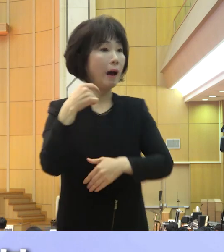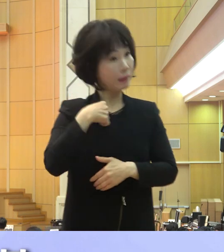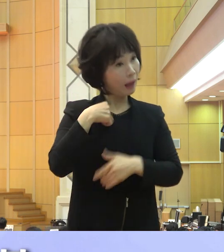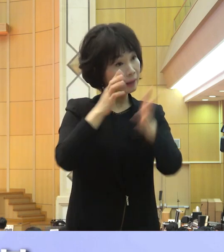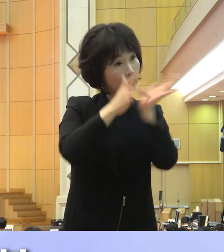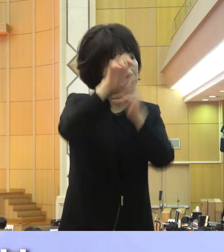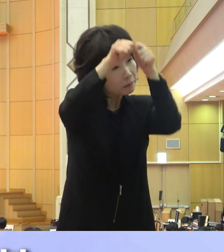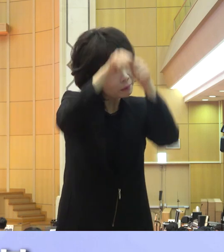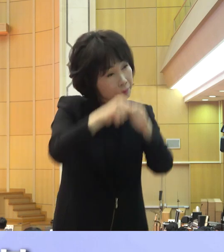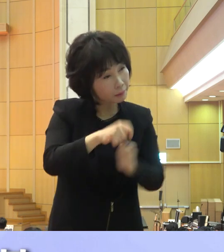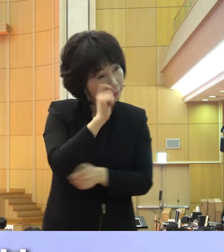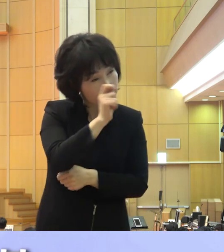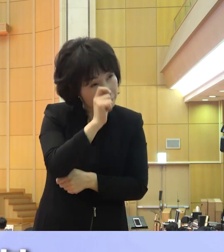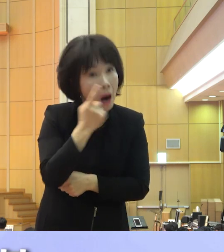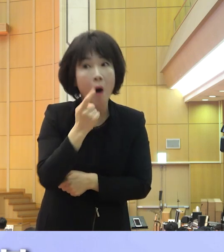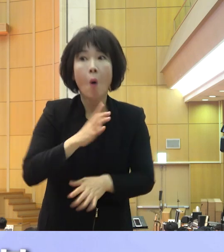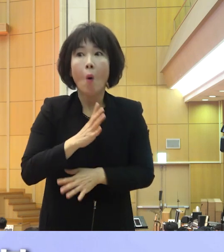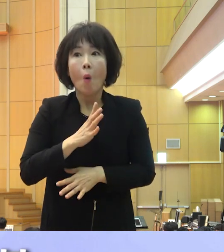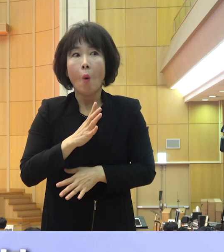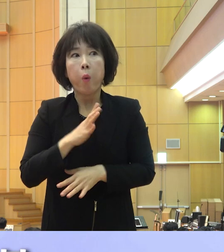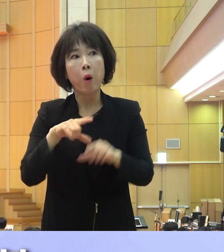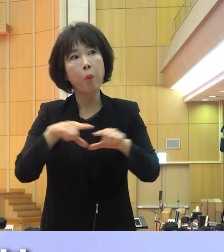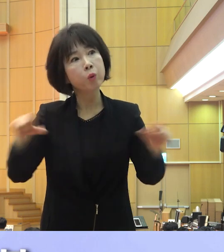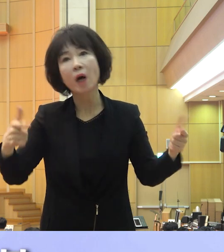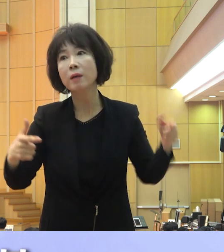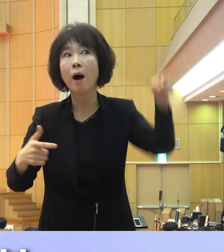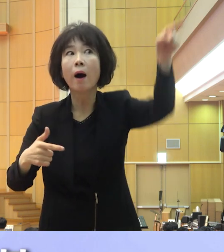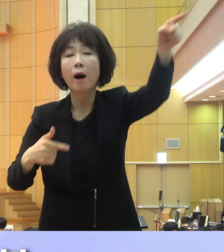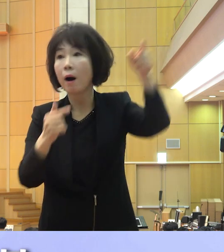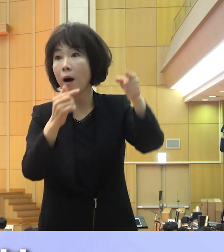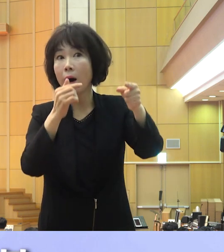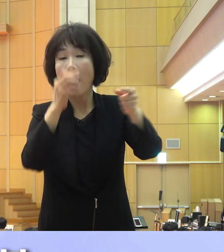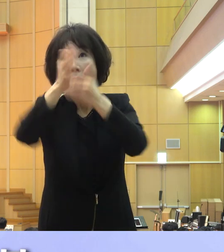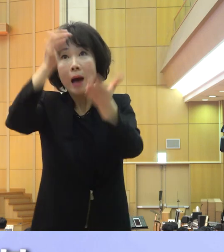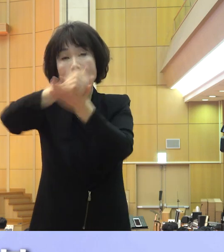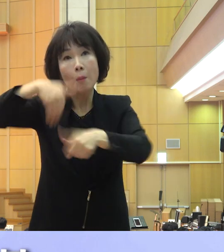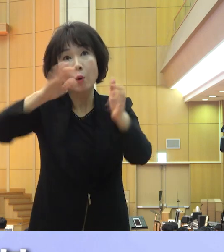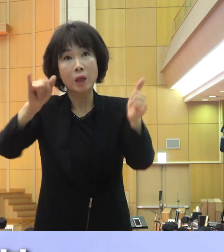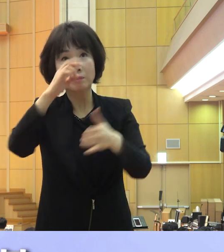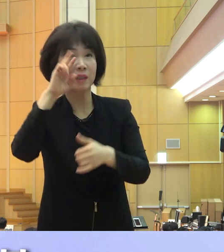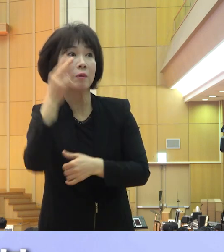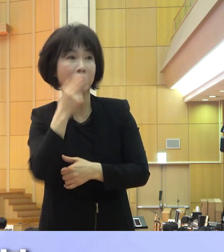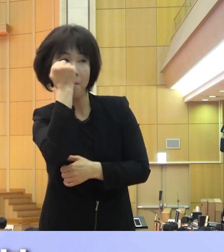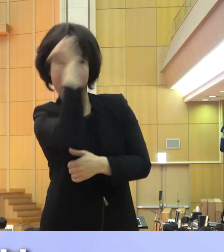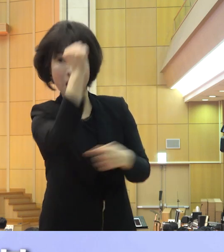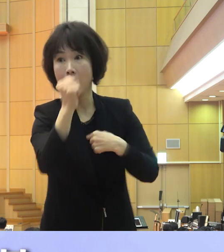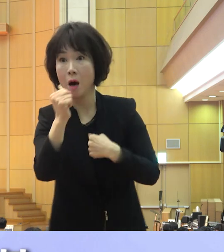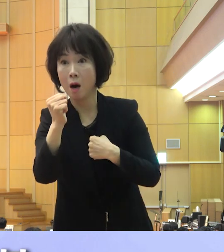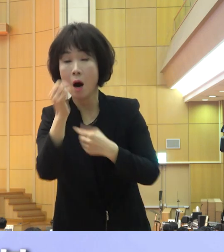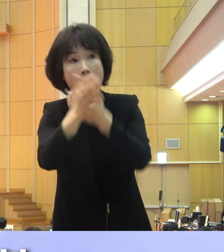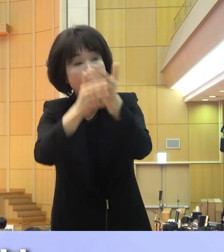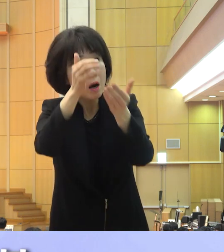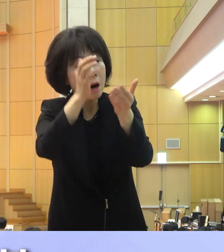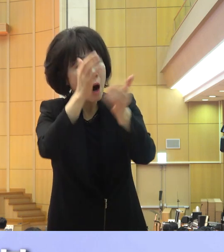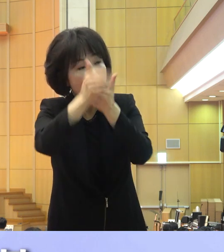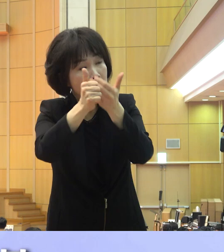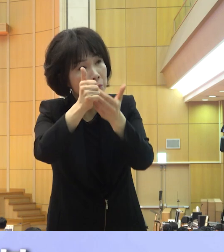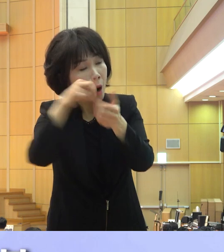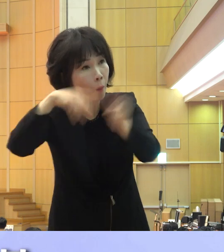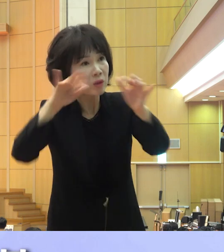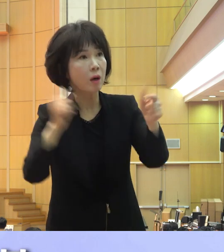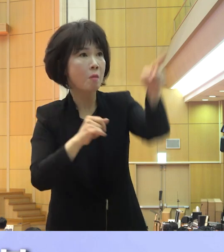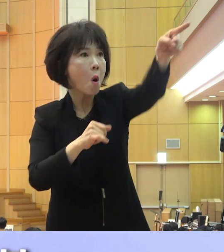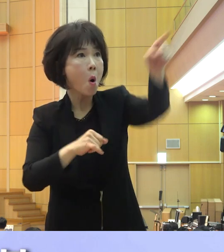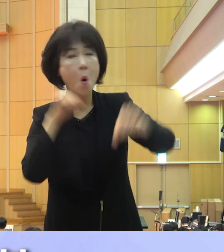당신이 행하는 표적을 봤을 때 하나님이 보낸 자가 아니면 어느 누구라도